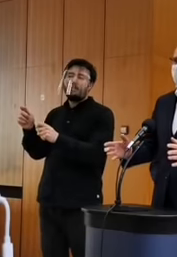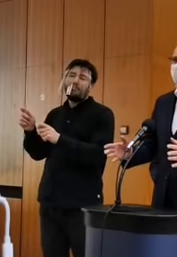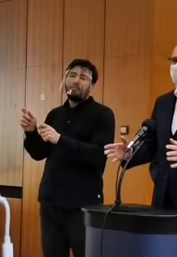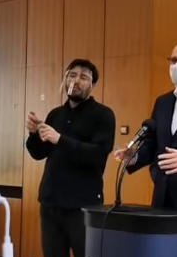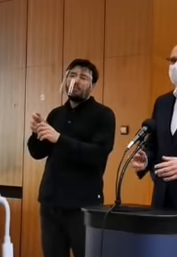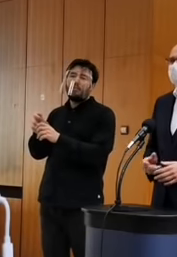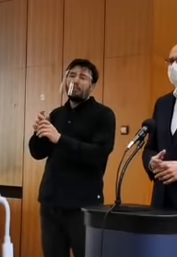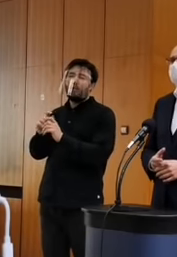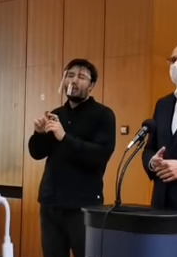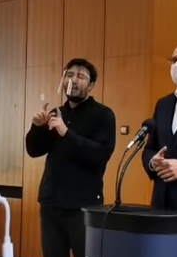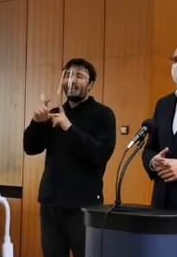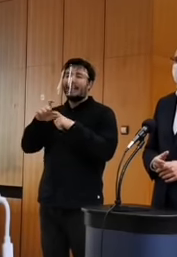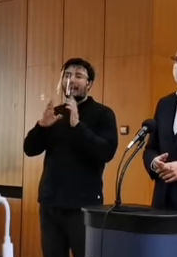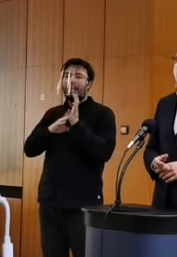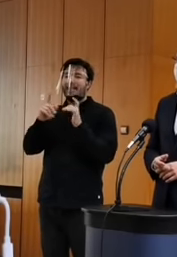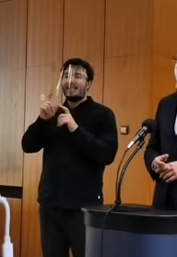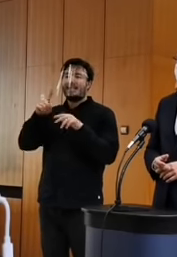nemám takúto informáciu.